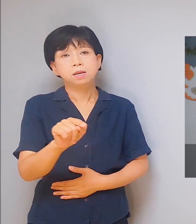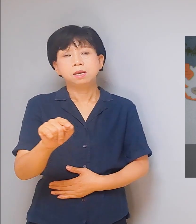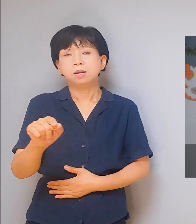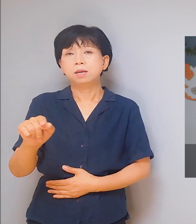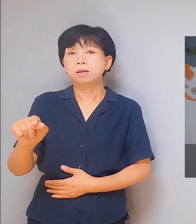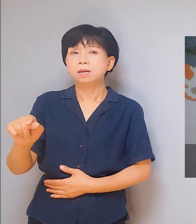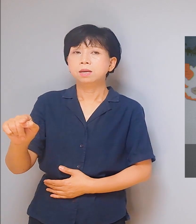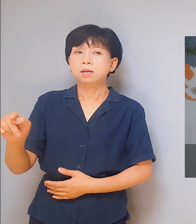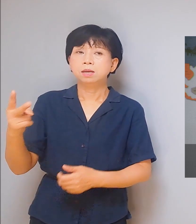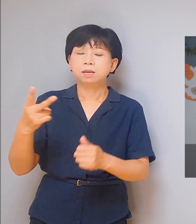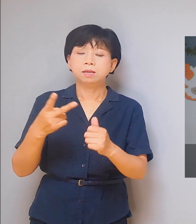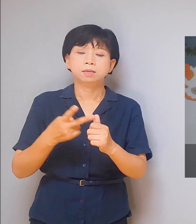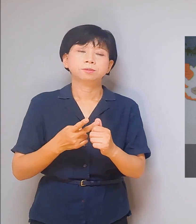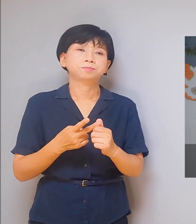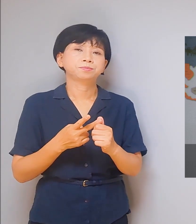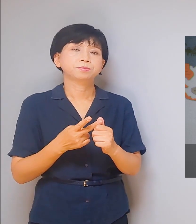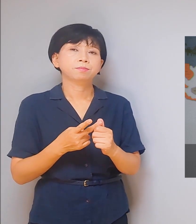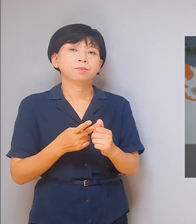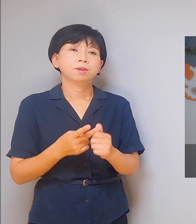말아라.